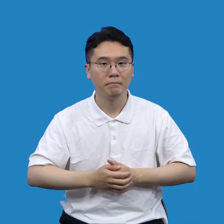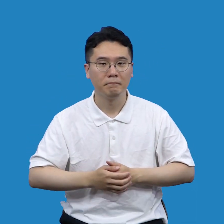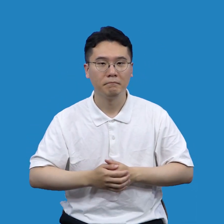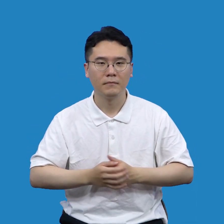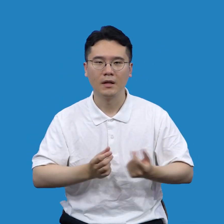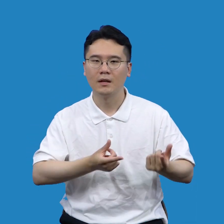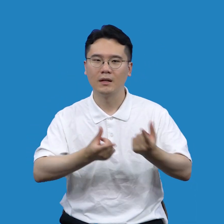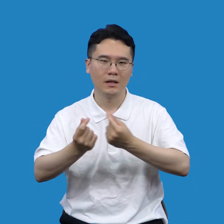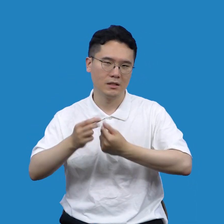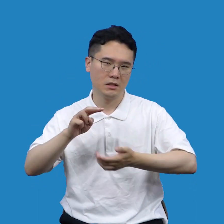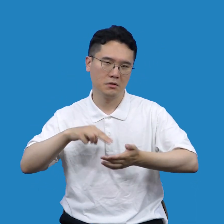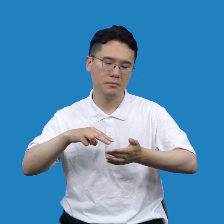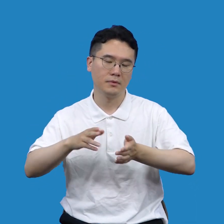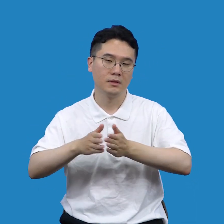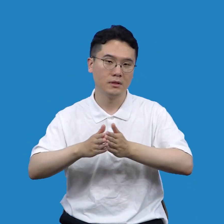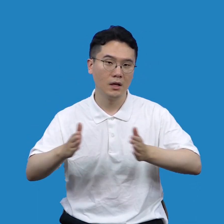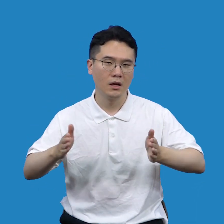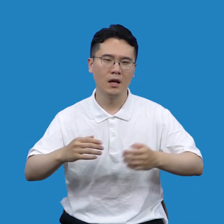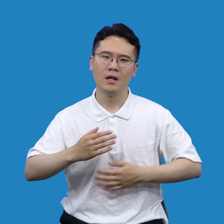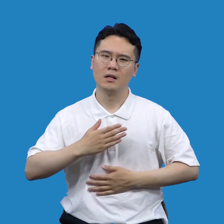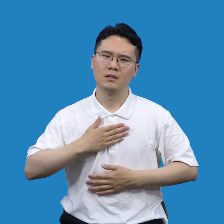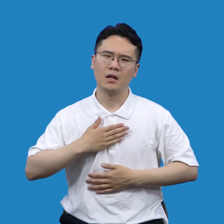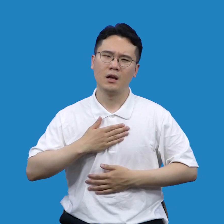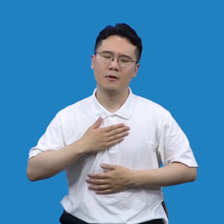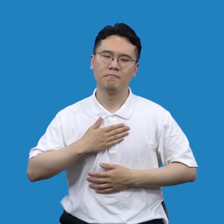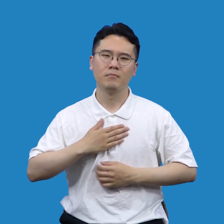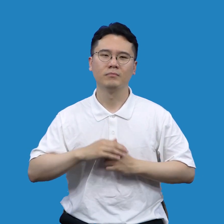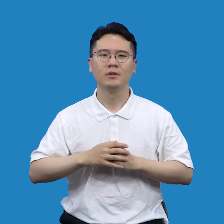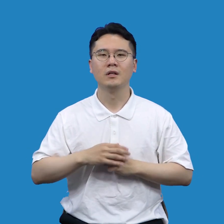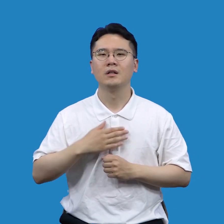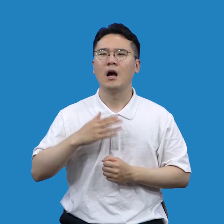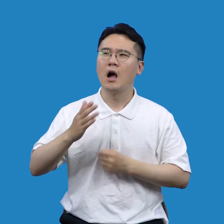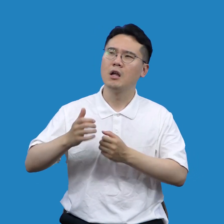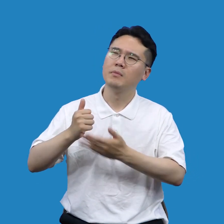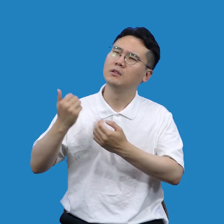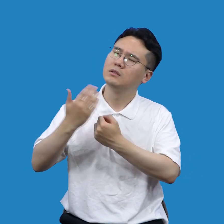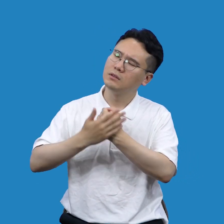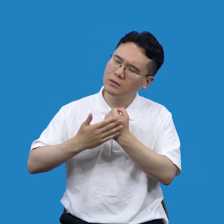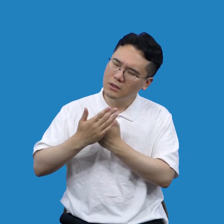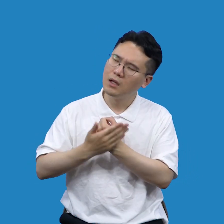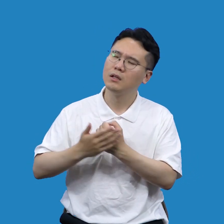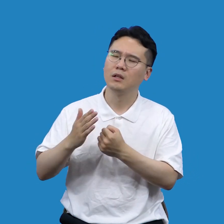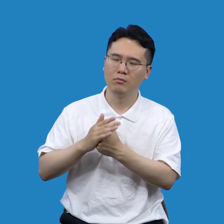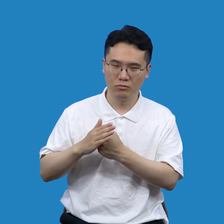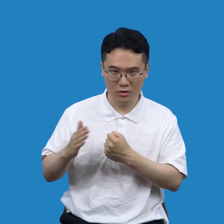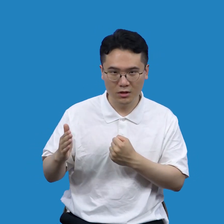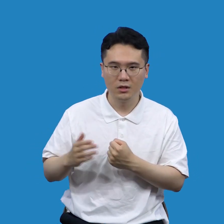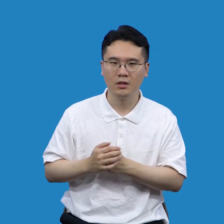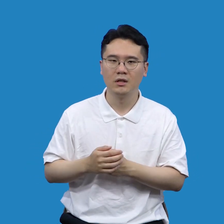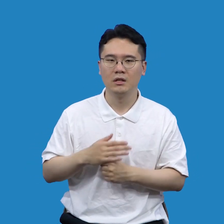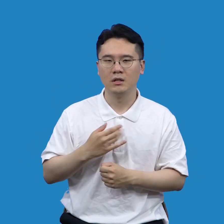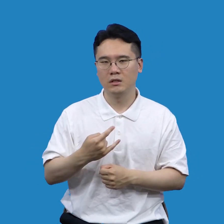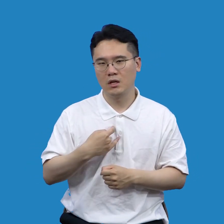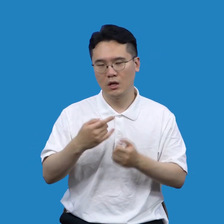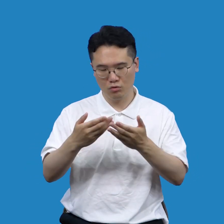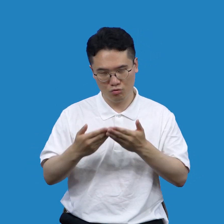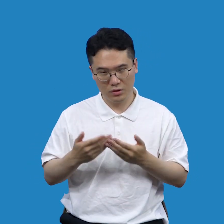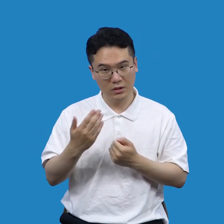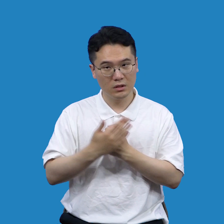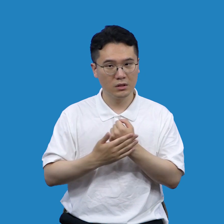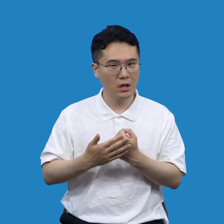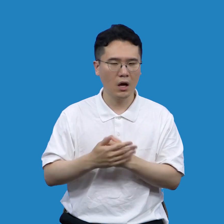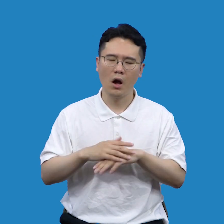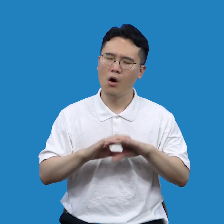같이 읽겠습니다. 시작. 내가 나 된 것은 하나님의 은혜로 된 것이니 내게 주신 그의 은혜가